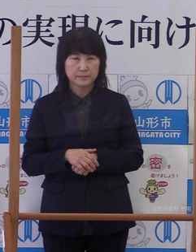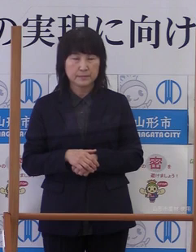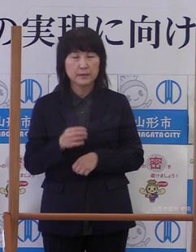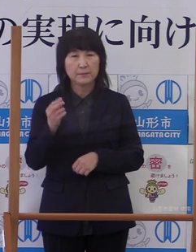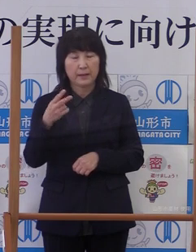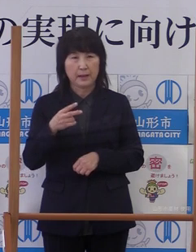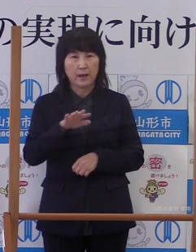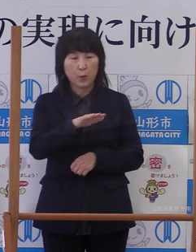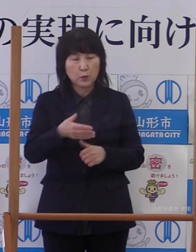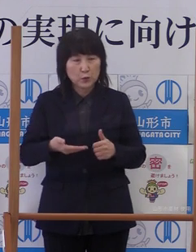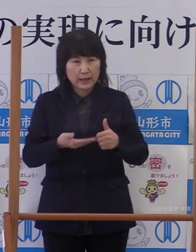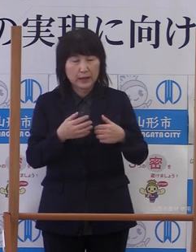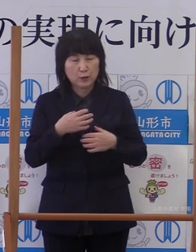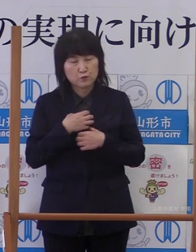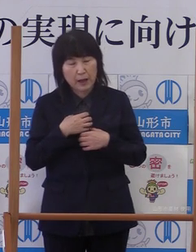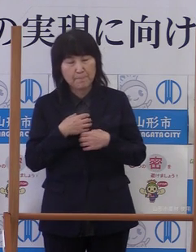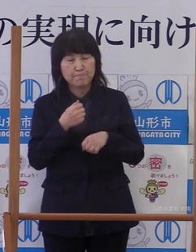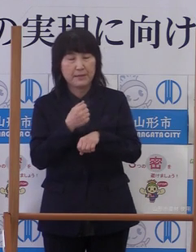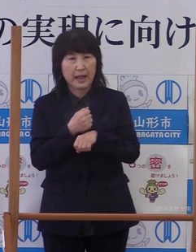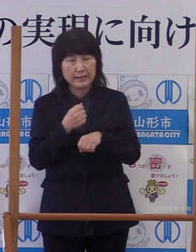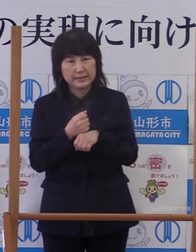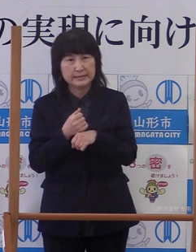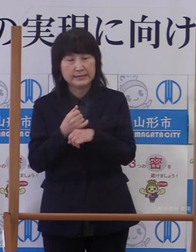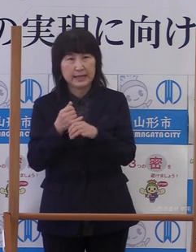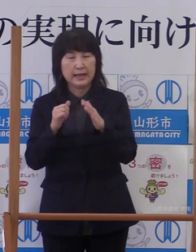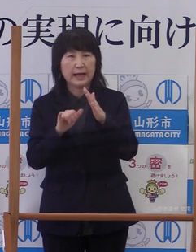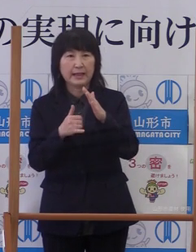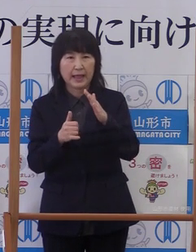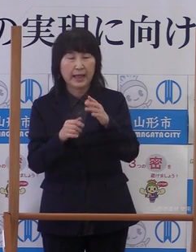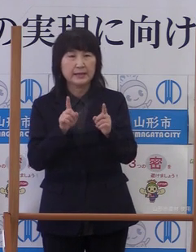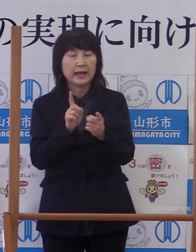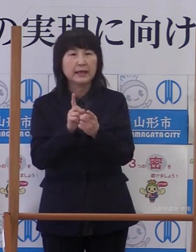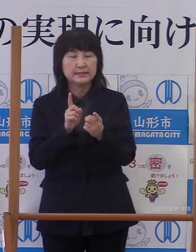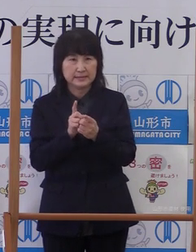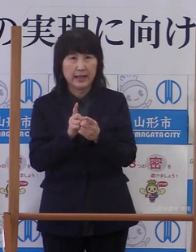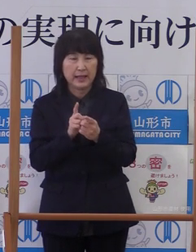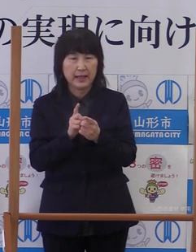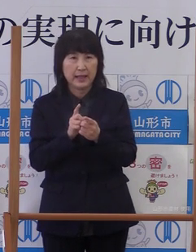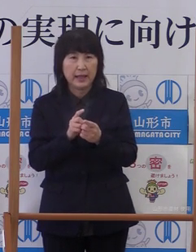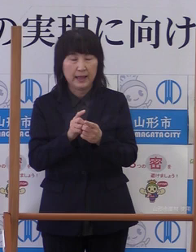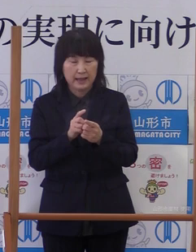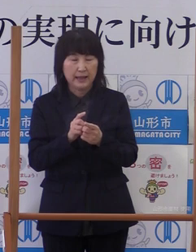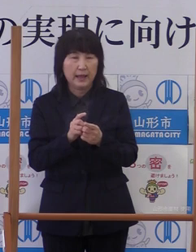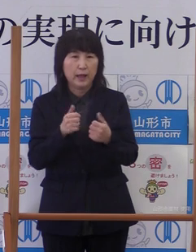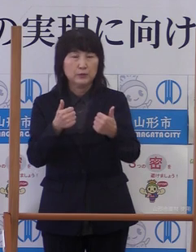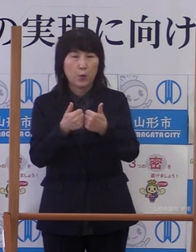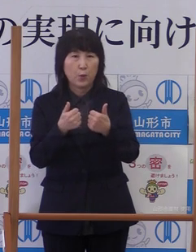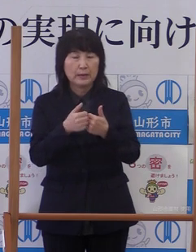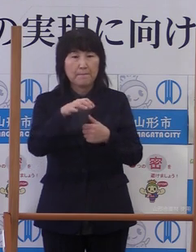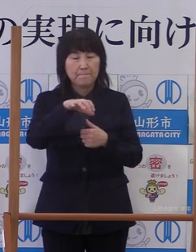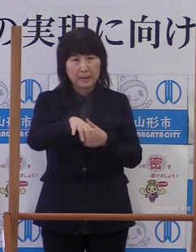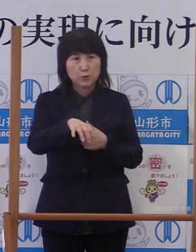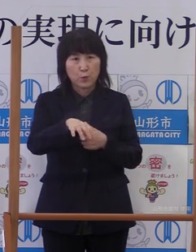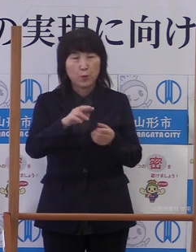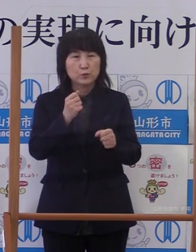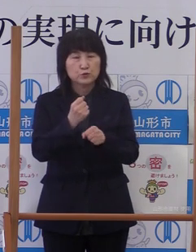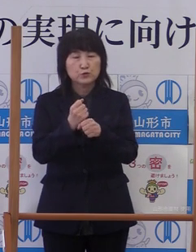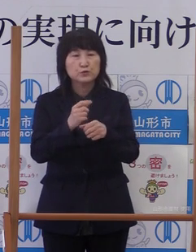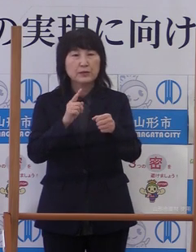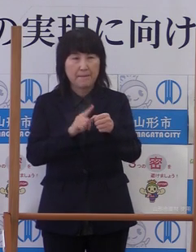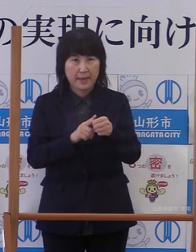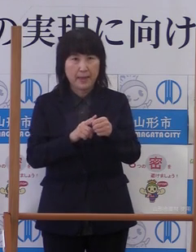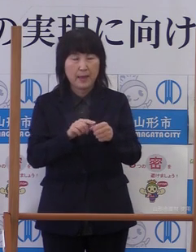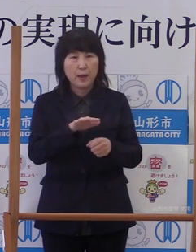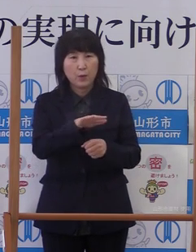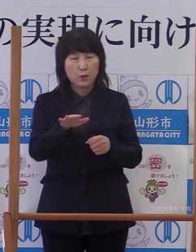また子育てに不安や困難を感じている世帯に対して幅広い相談を気軽にできる場を設けるため、子ども家